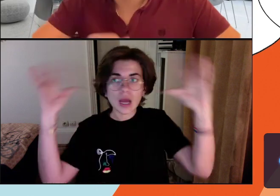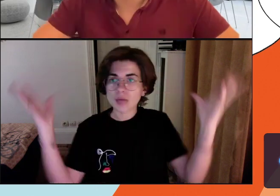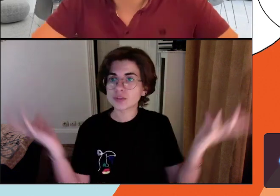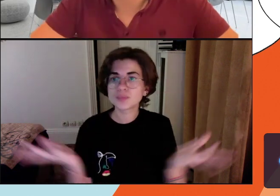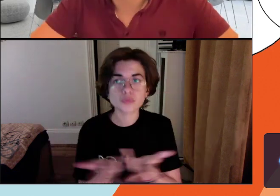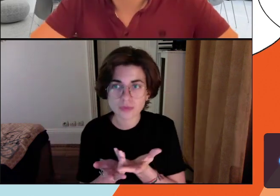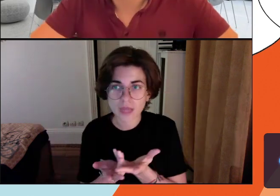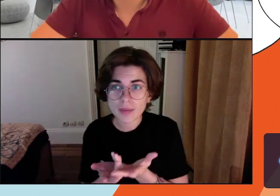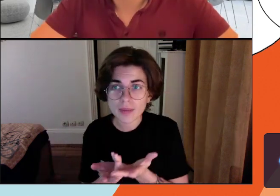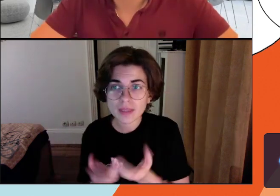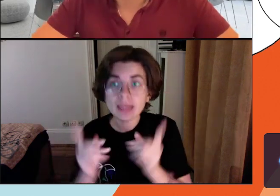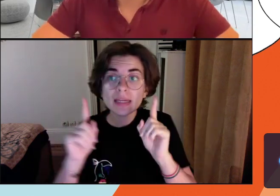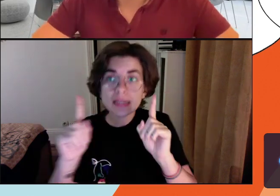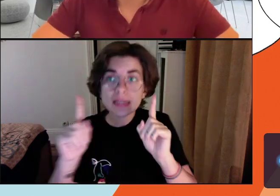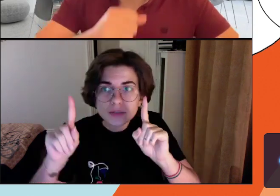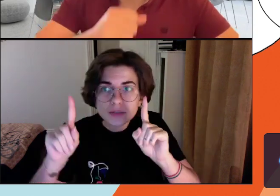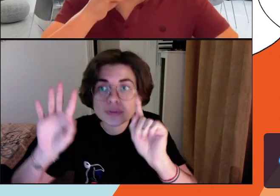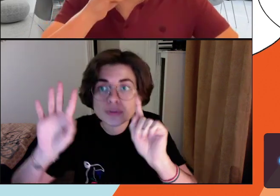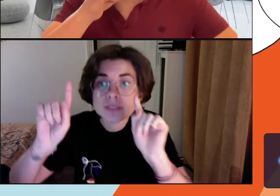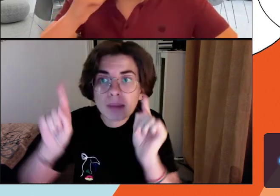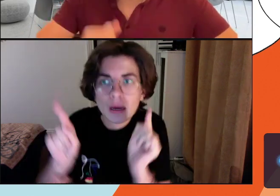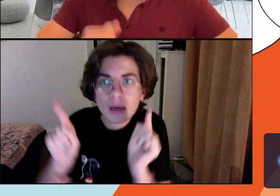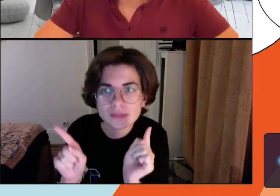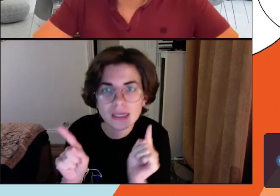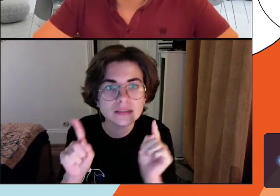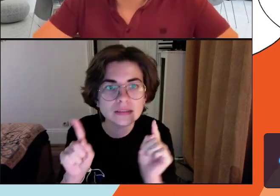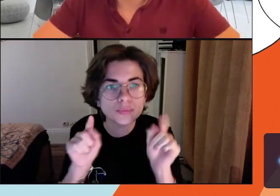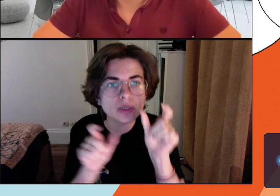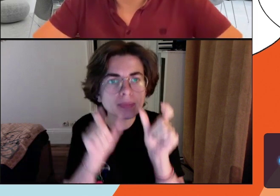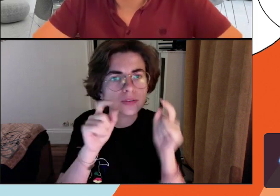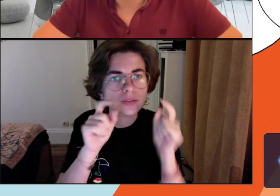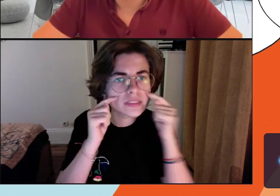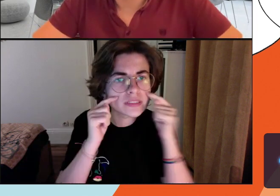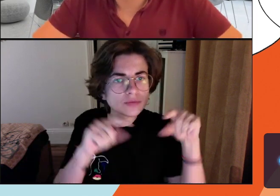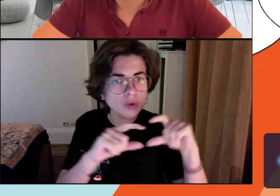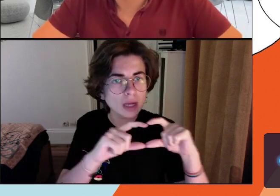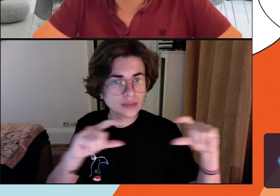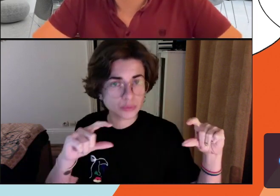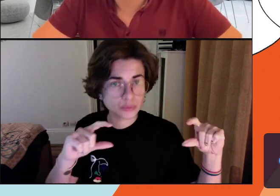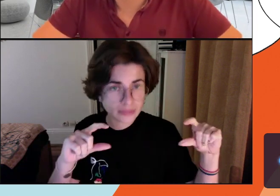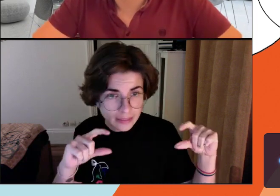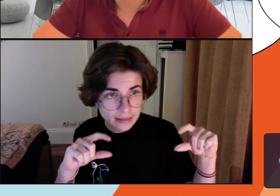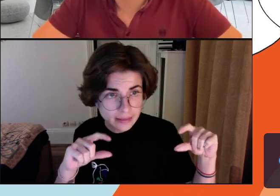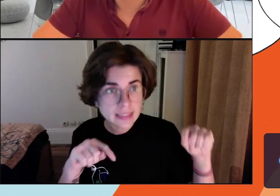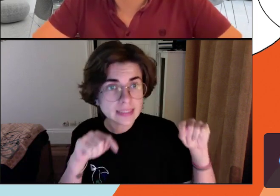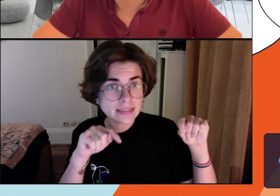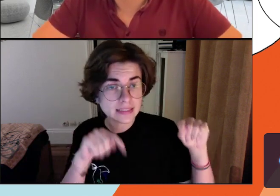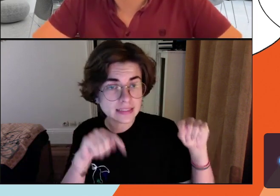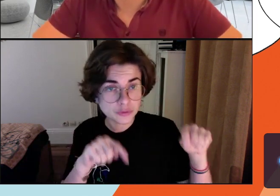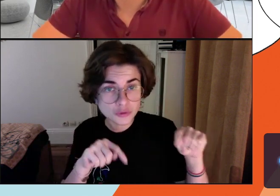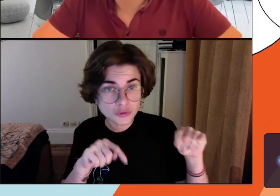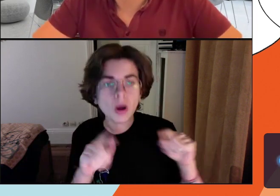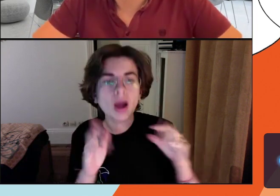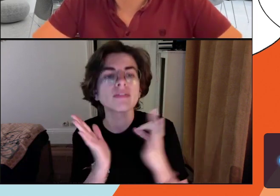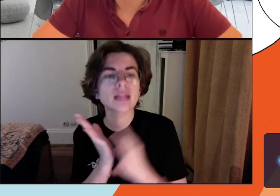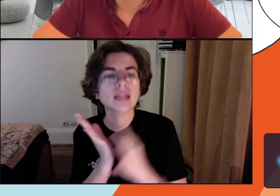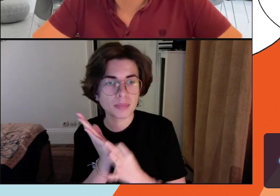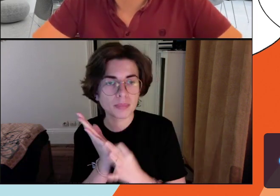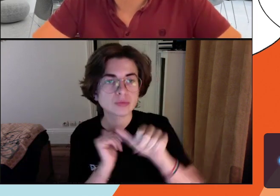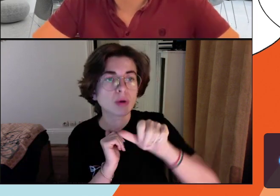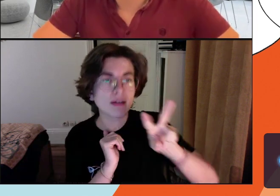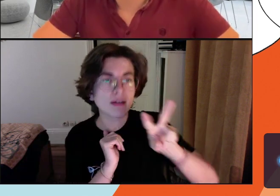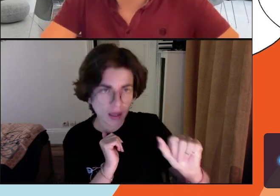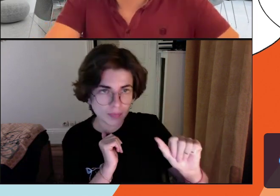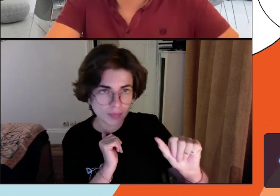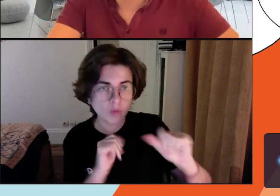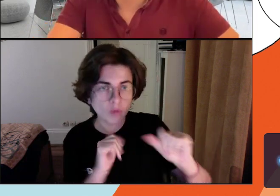tout ça. Et petite parenthèse pour les personnes qui voient les sous-titres, c'est justement avec l'application Ava,